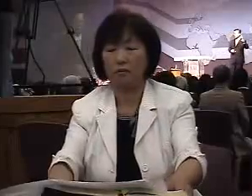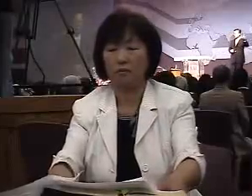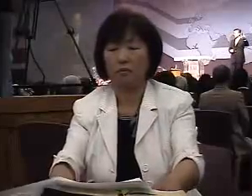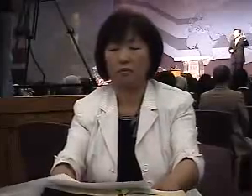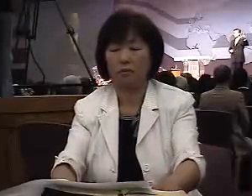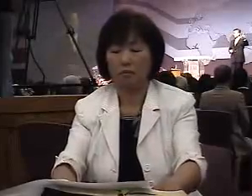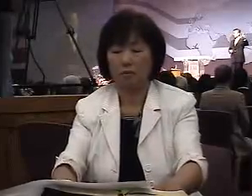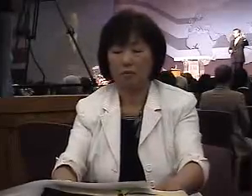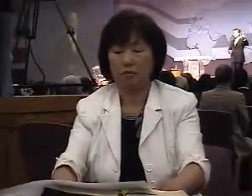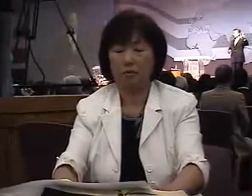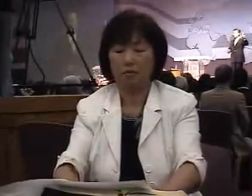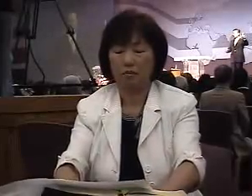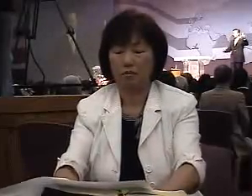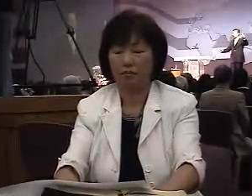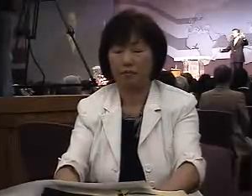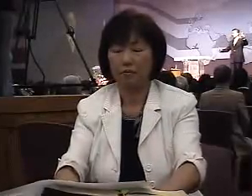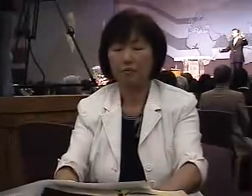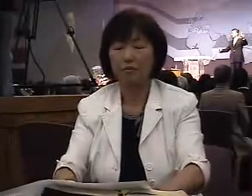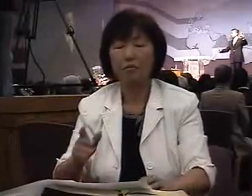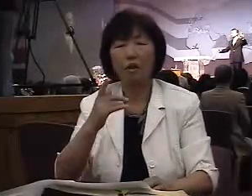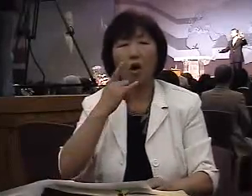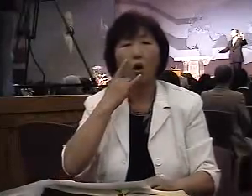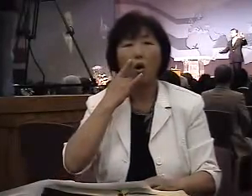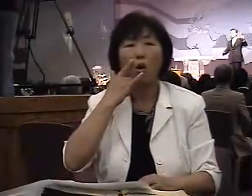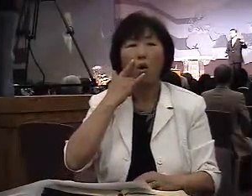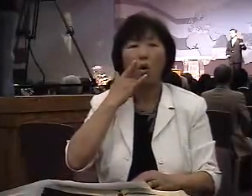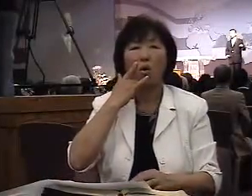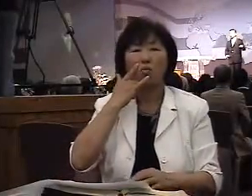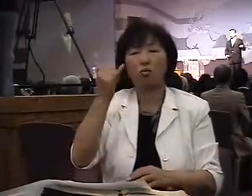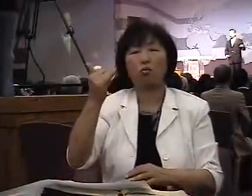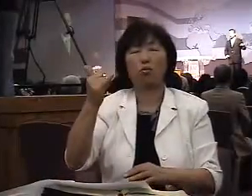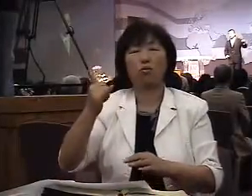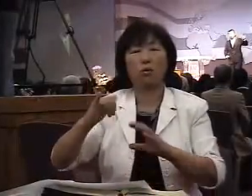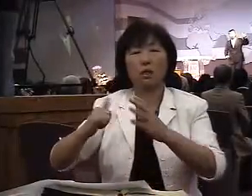여러분, 부모 세대 없이 자녀 세대가 있을 수 없습니다.